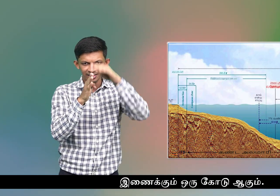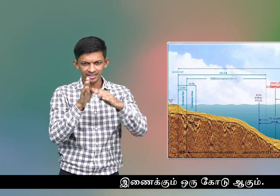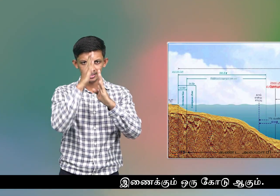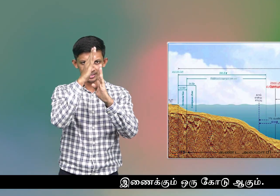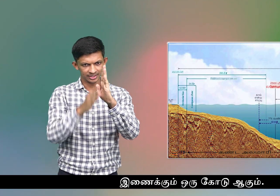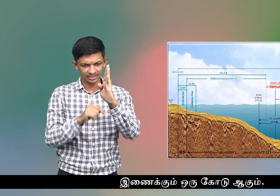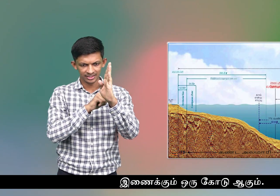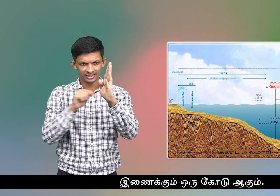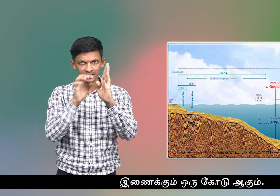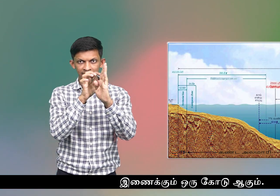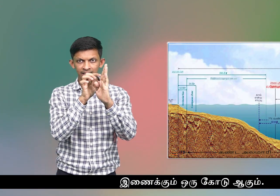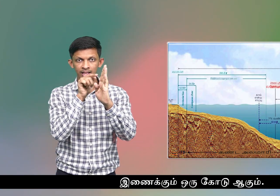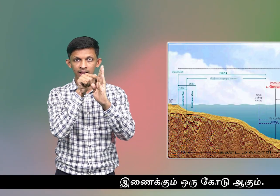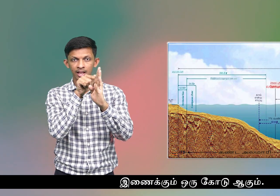கோடு ஆகும்.